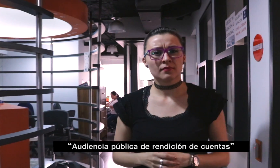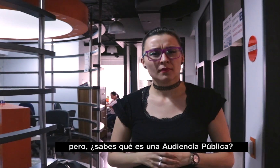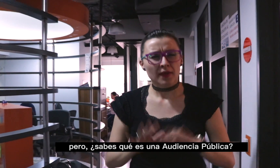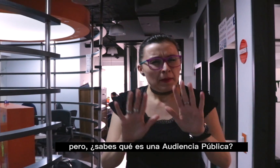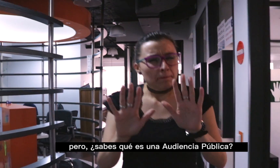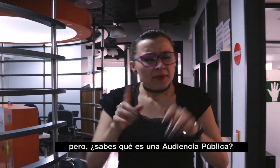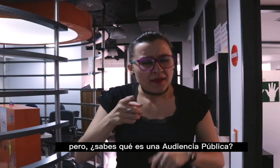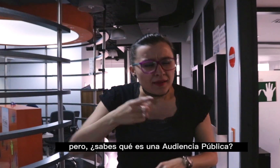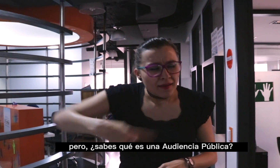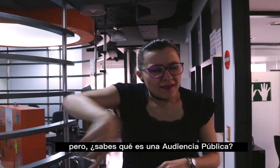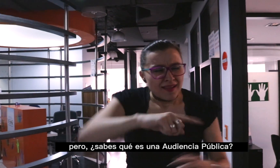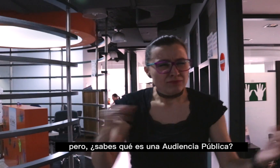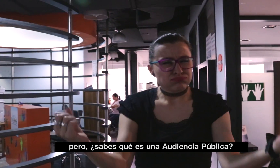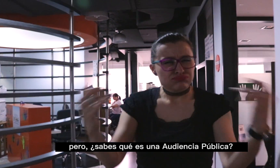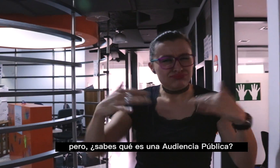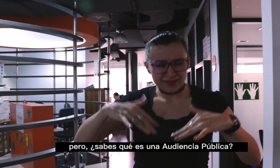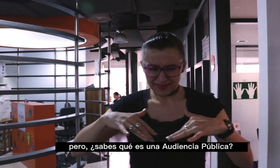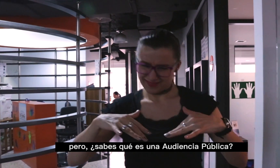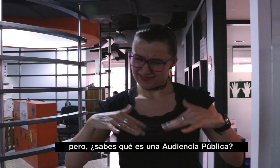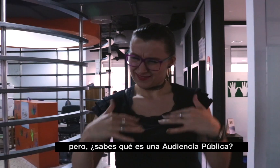Pero, ¿sabes qué es una audiencia pública?